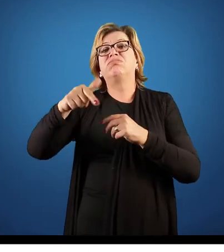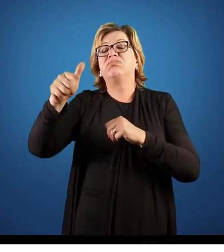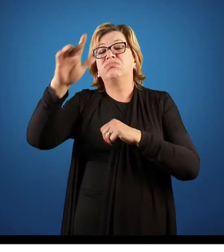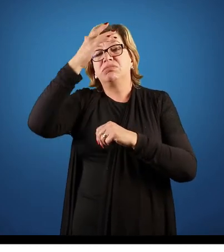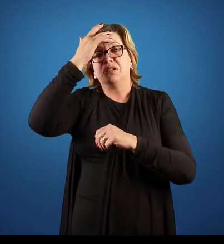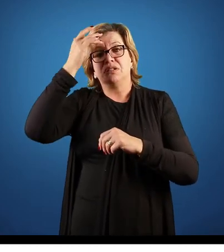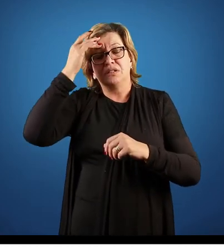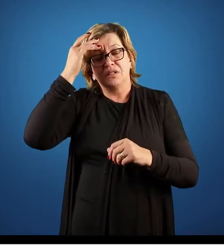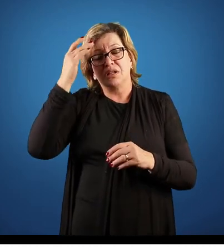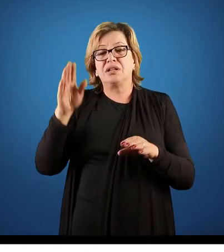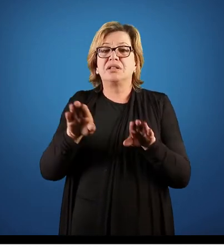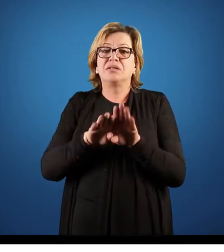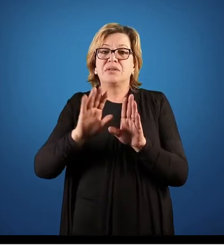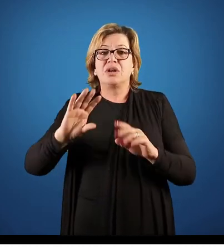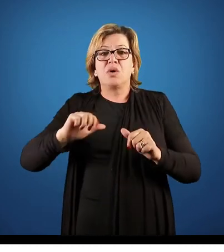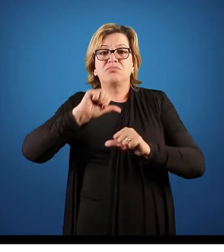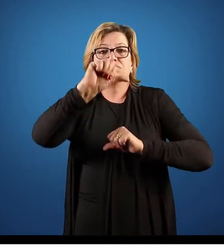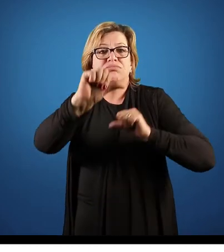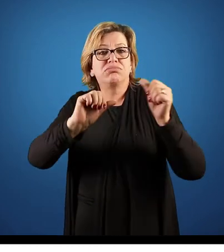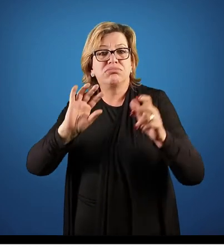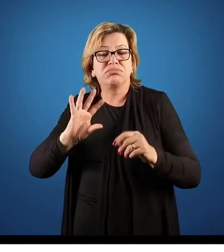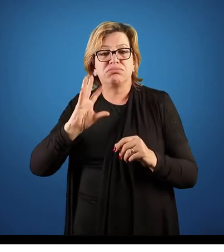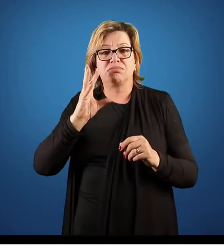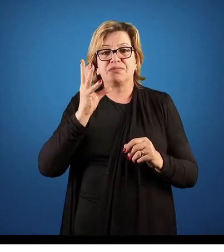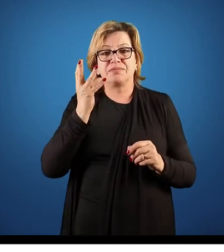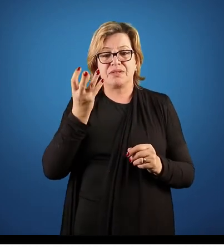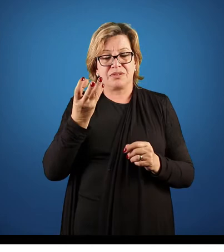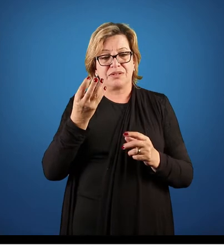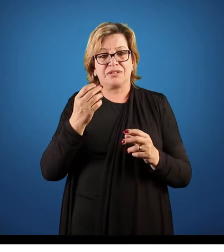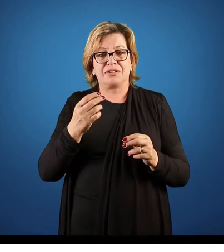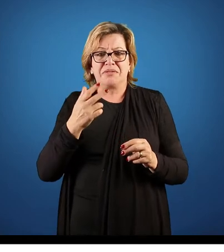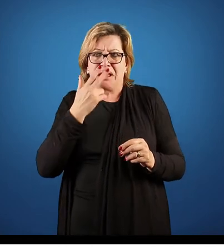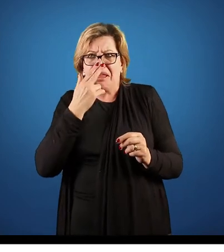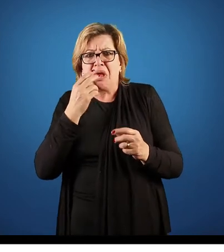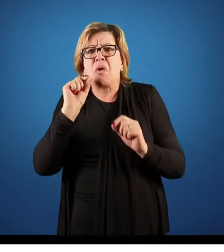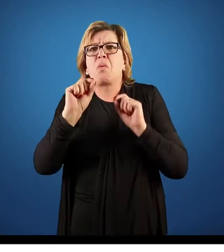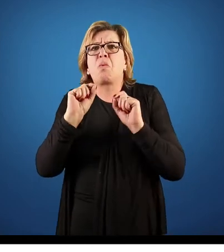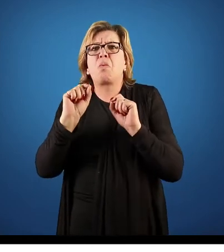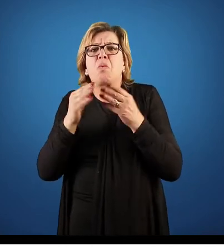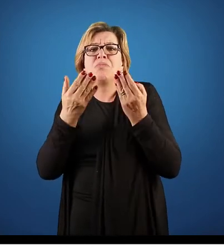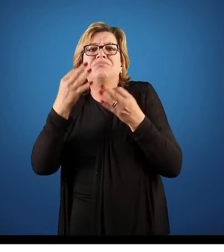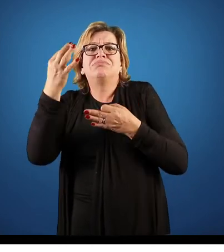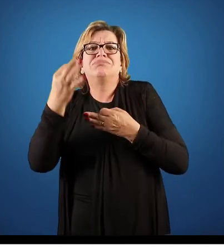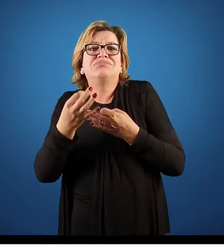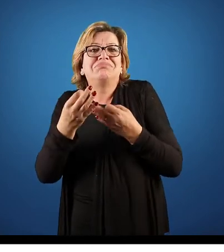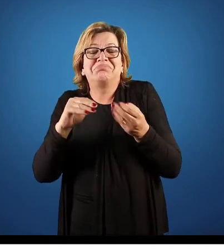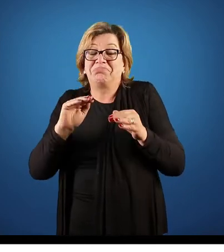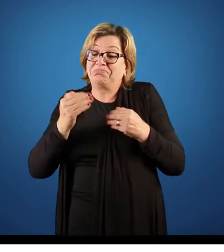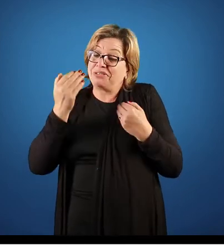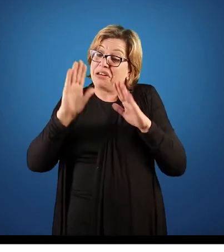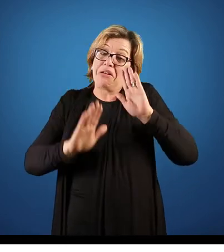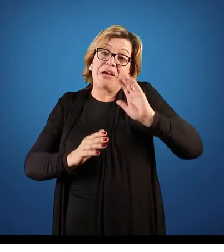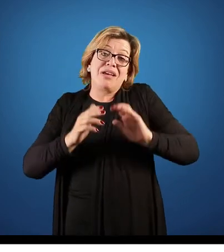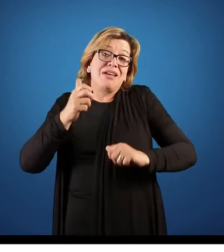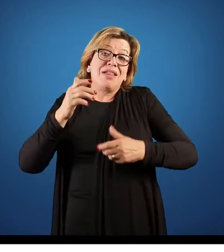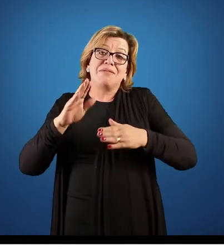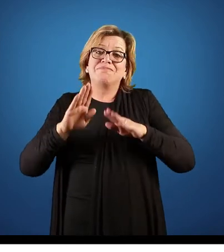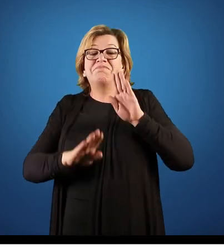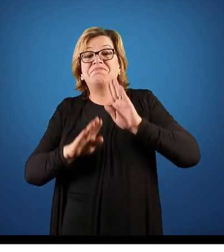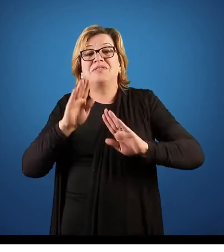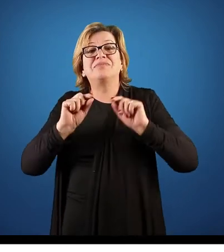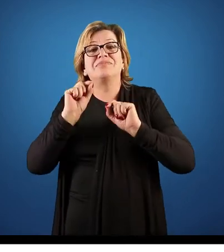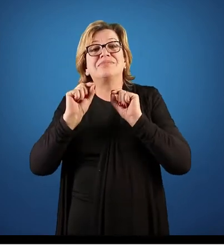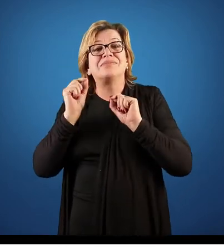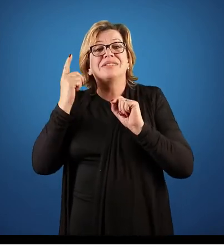mudança que está ocorrendo não tem como falar essa é mais certa que aquela hoje é toda forma de organização vai depender se ela